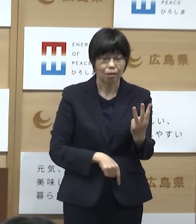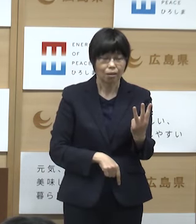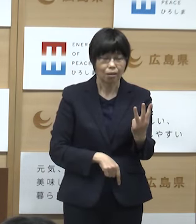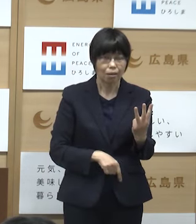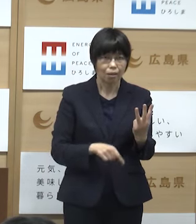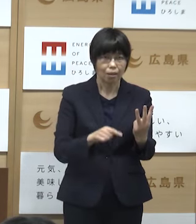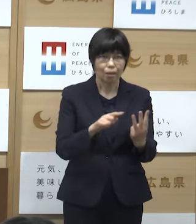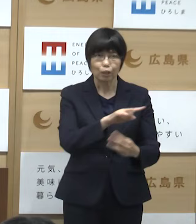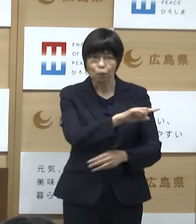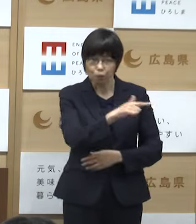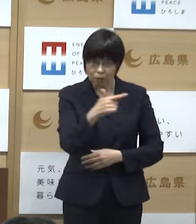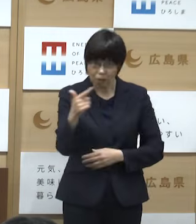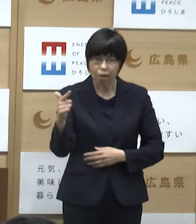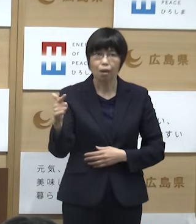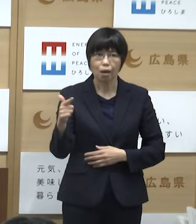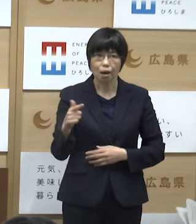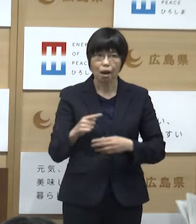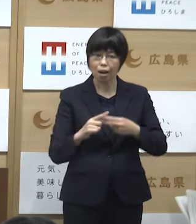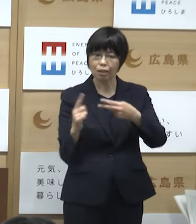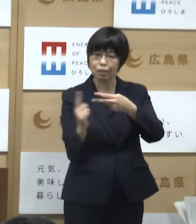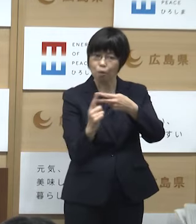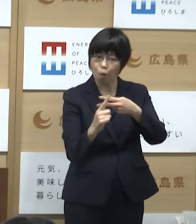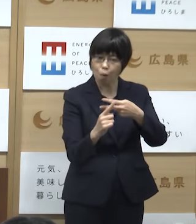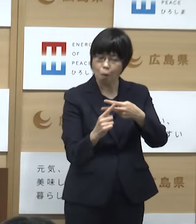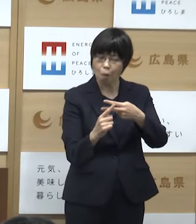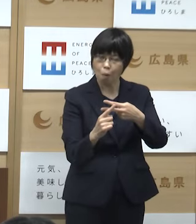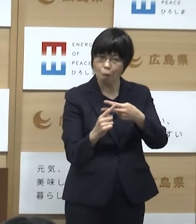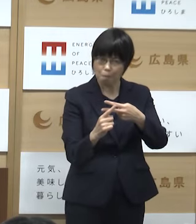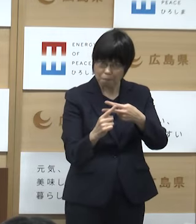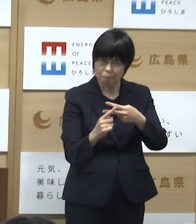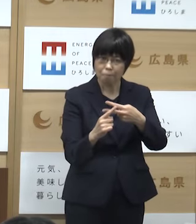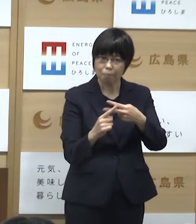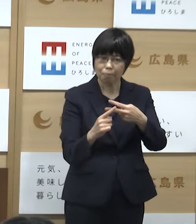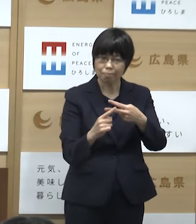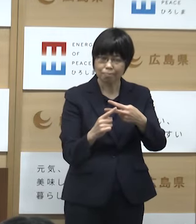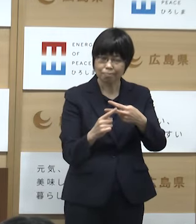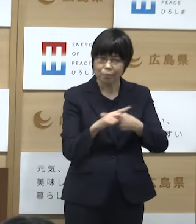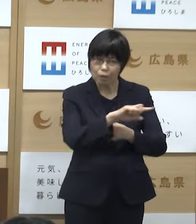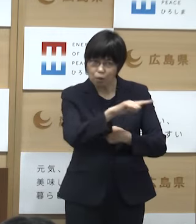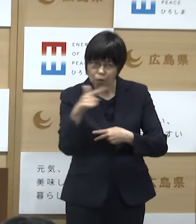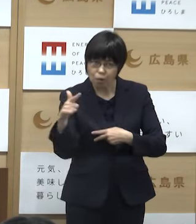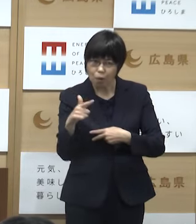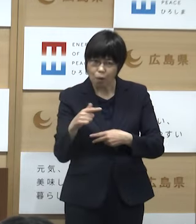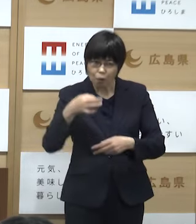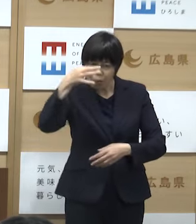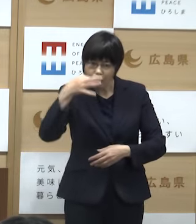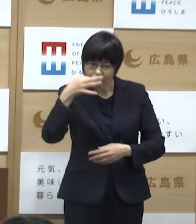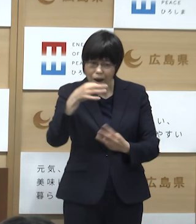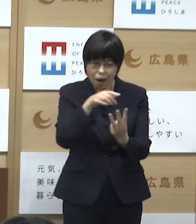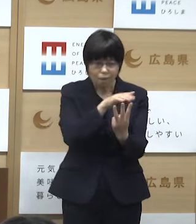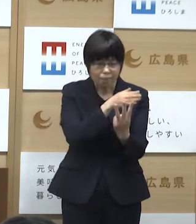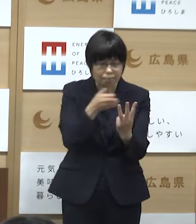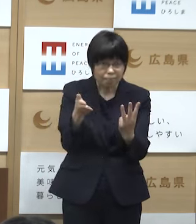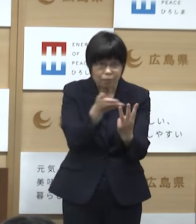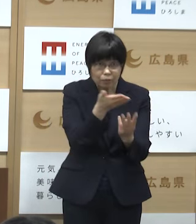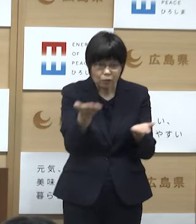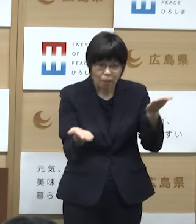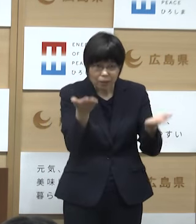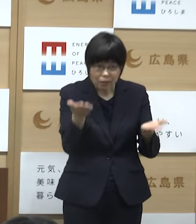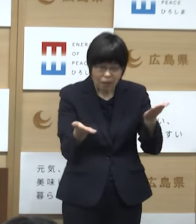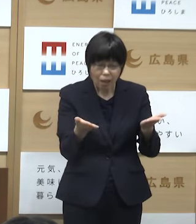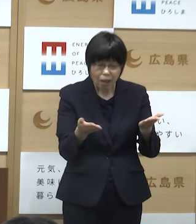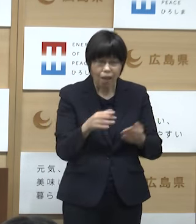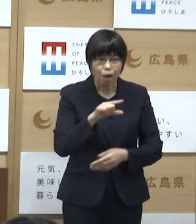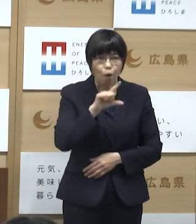いろんなこの機能面の評価とかですね、まあ、多面的に評価をした上でですね、折り鶴タワー